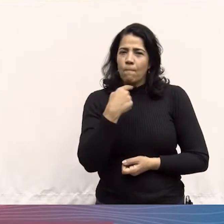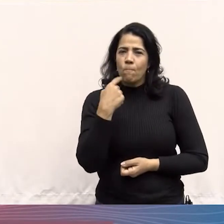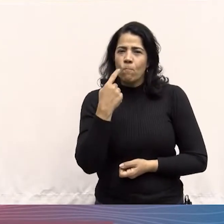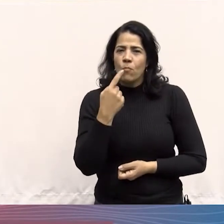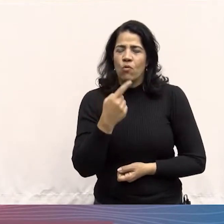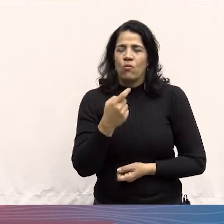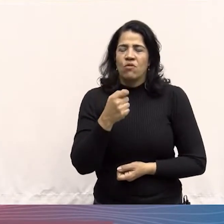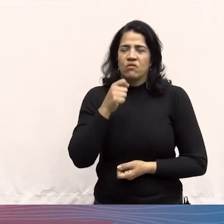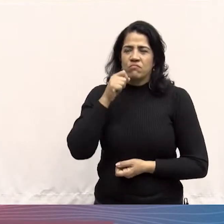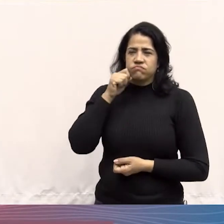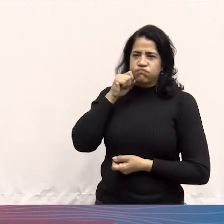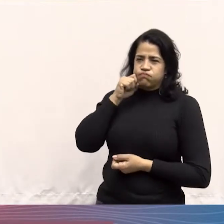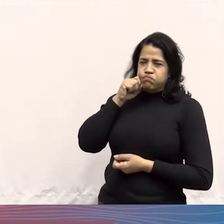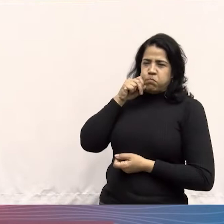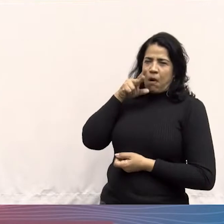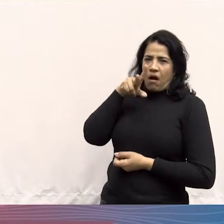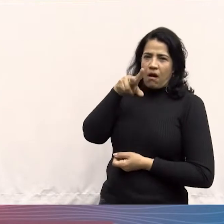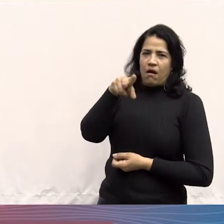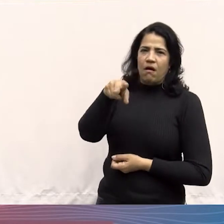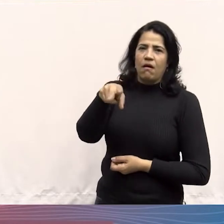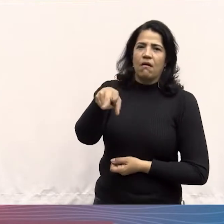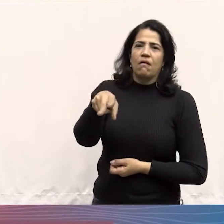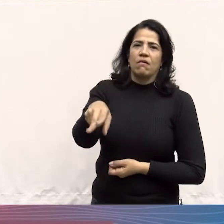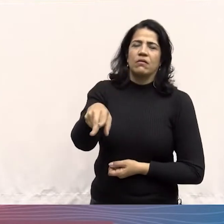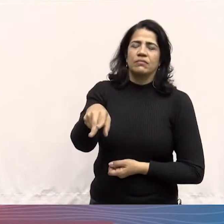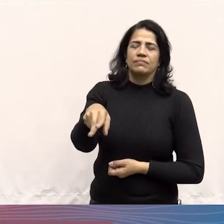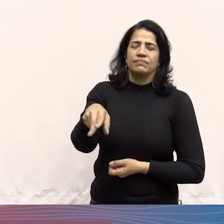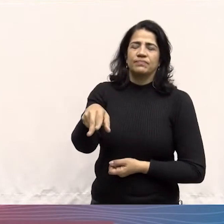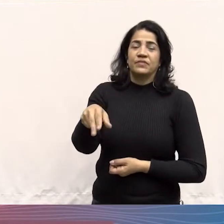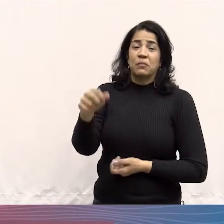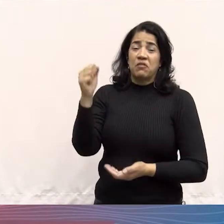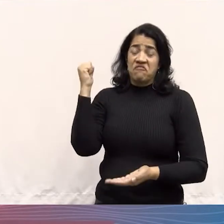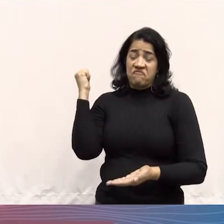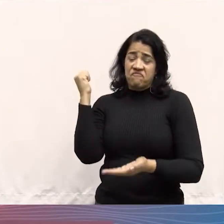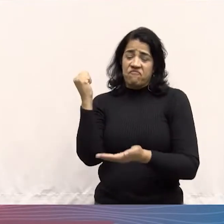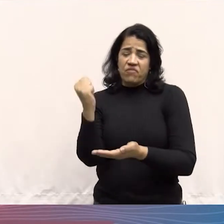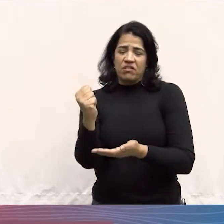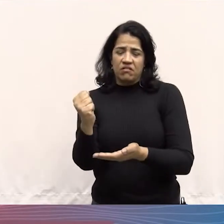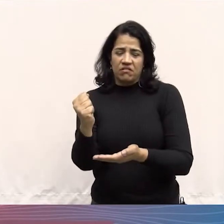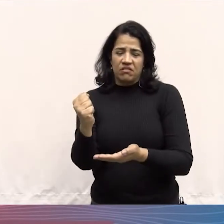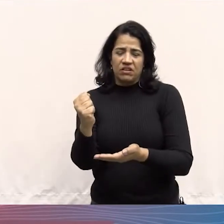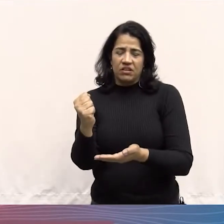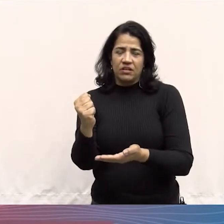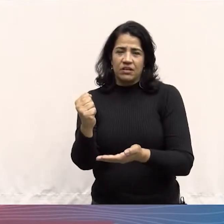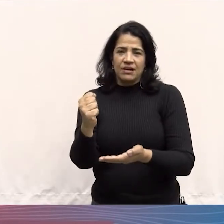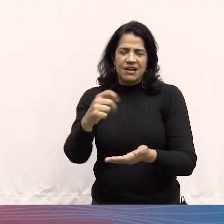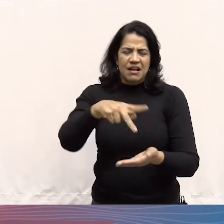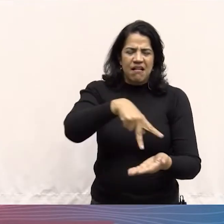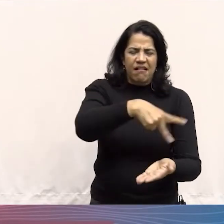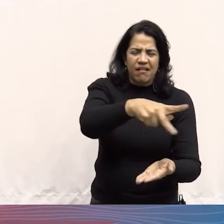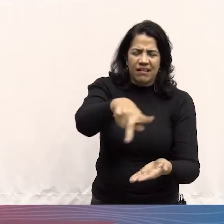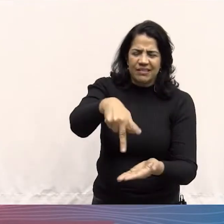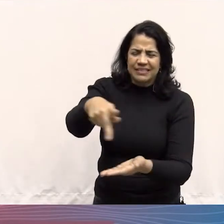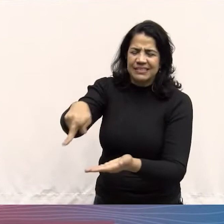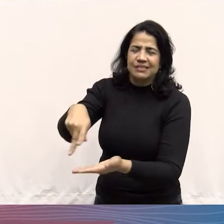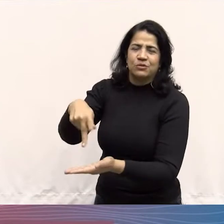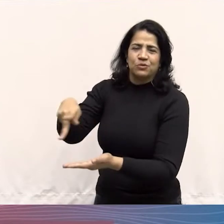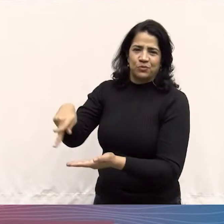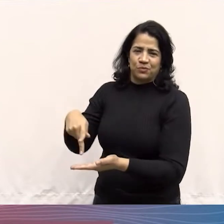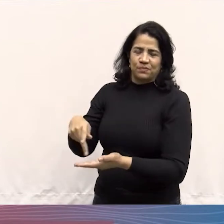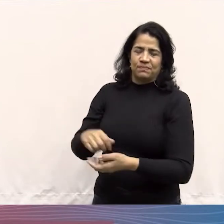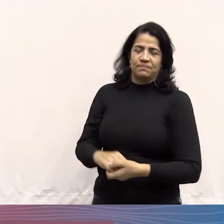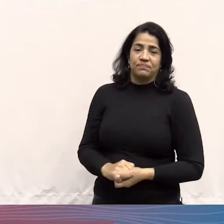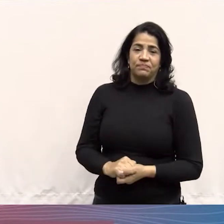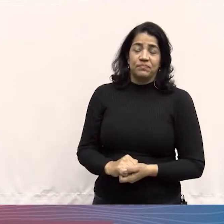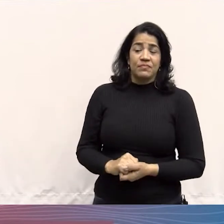espada afiada, para com ela ferir as nações, e ele mesmo as regerá com cetro